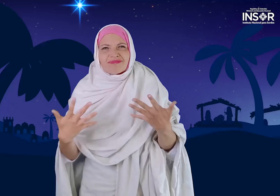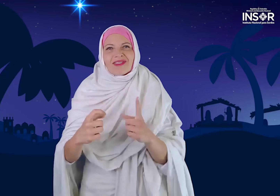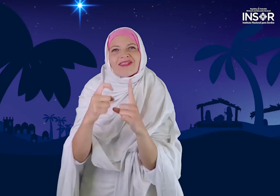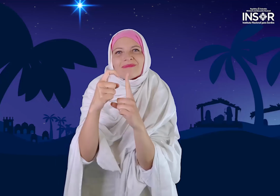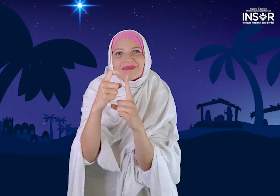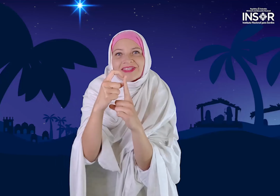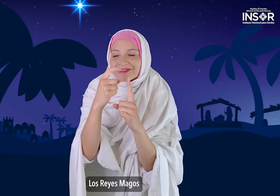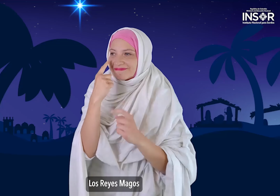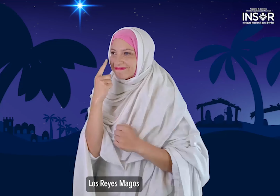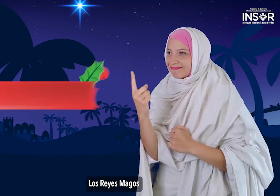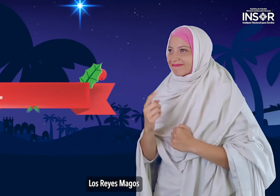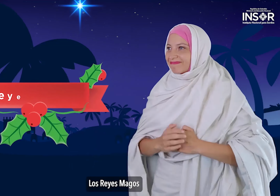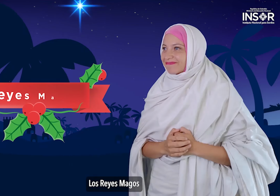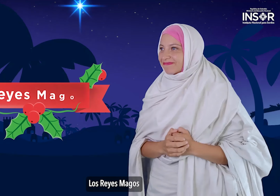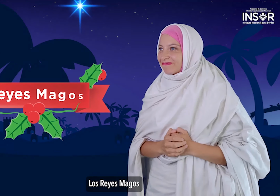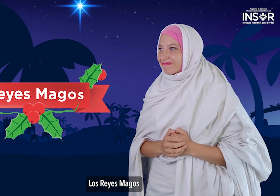Los reyes magos.